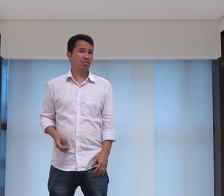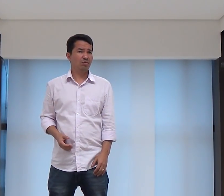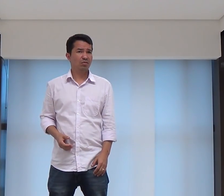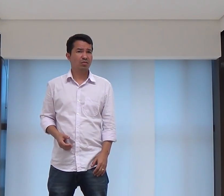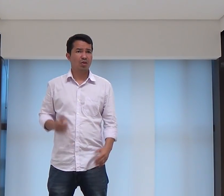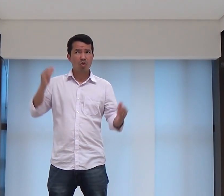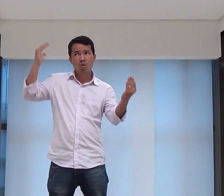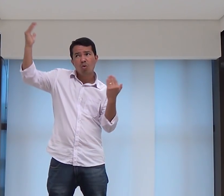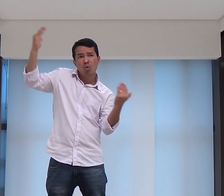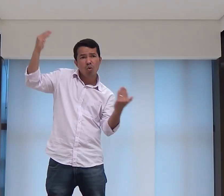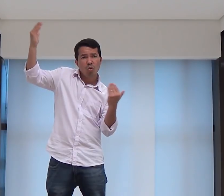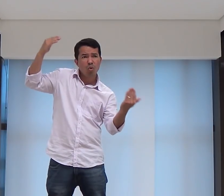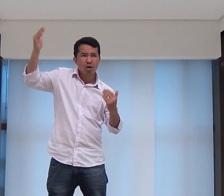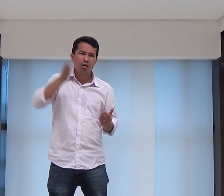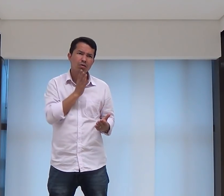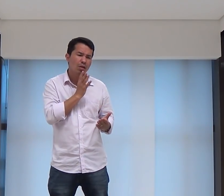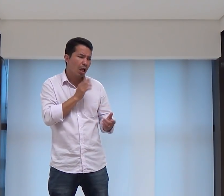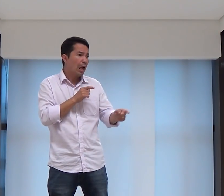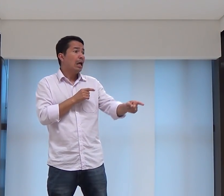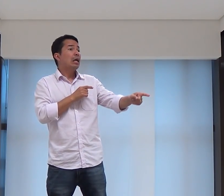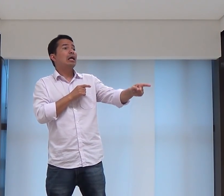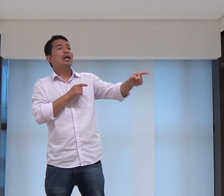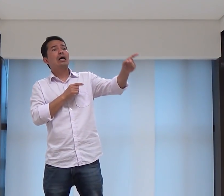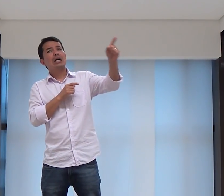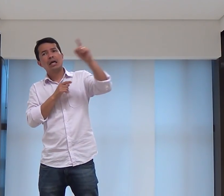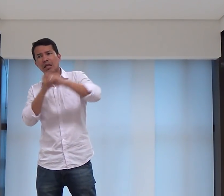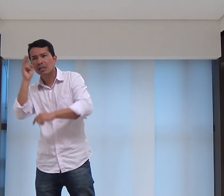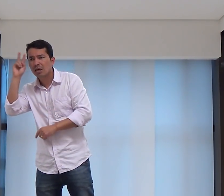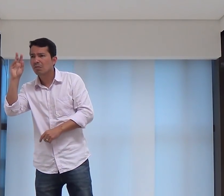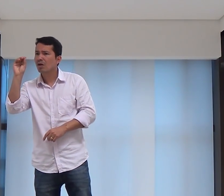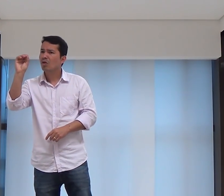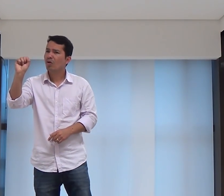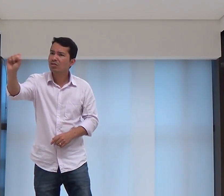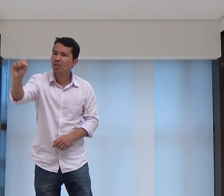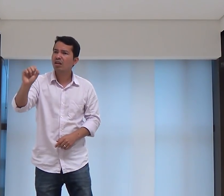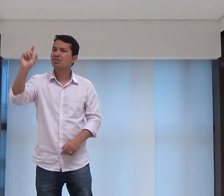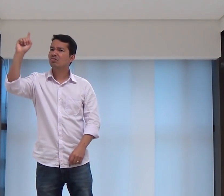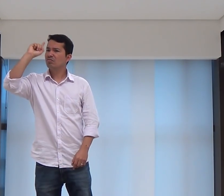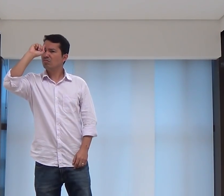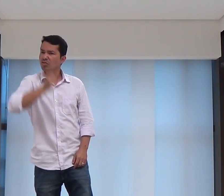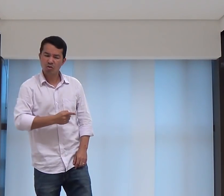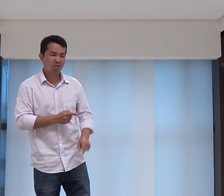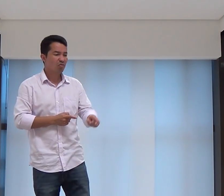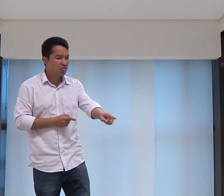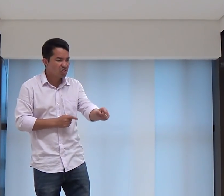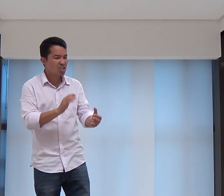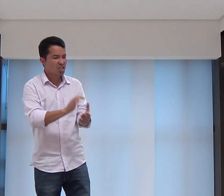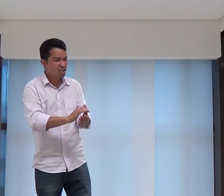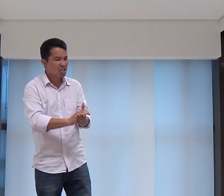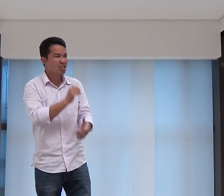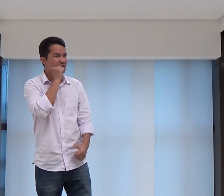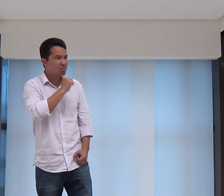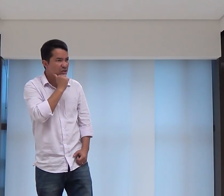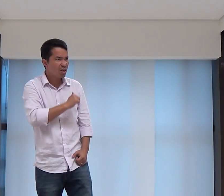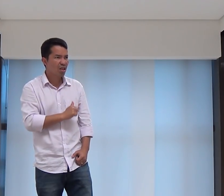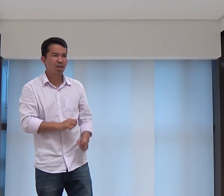Às vezes elas são muito claras, são muito simples. E aquilo faz sentido para você.